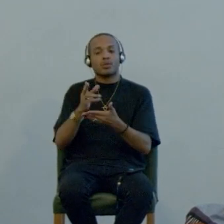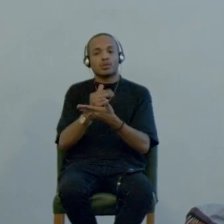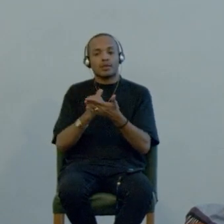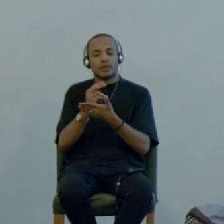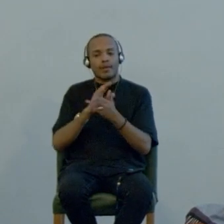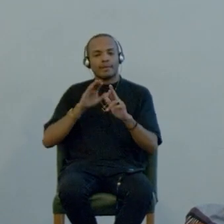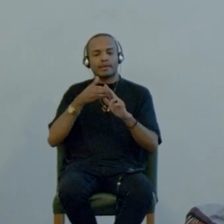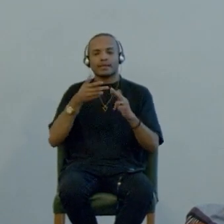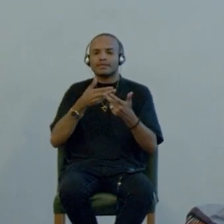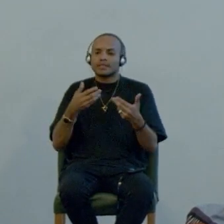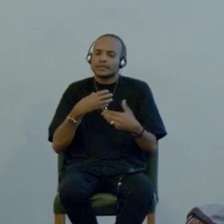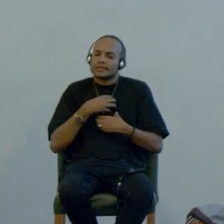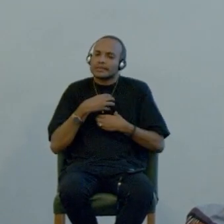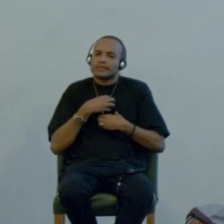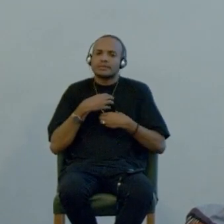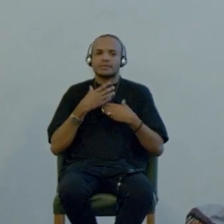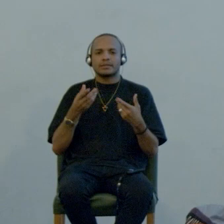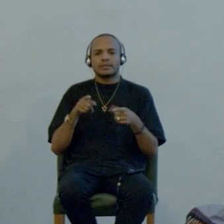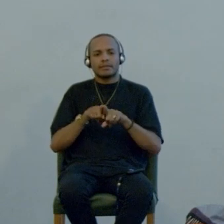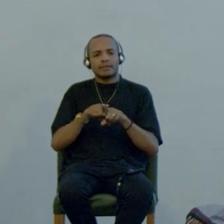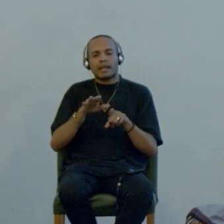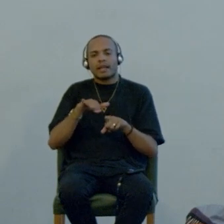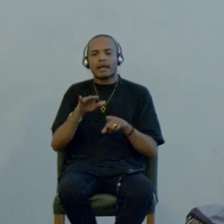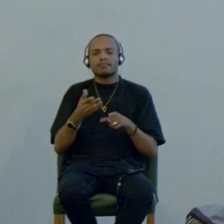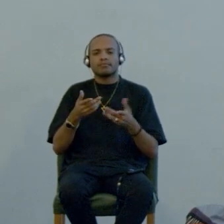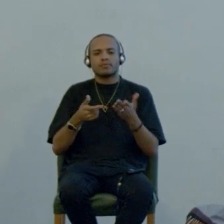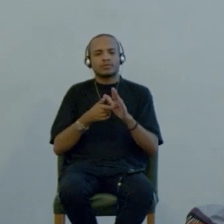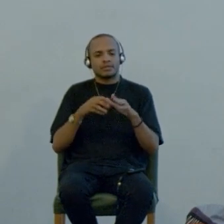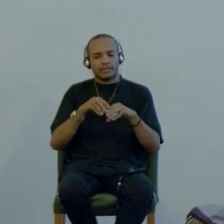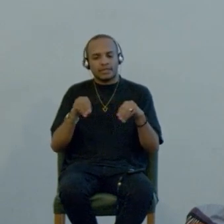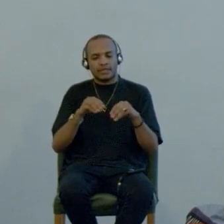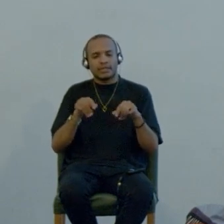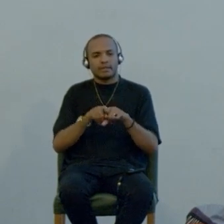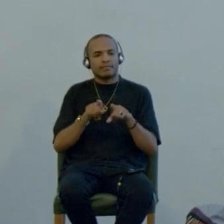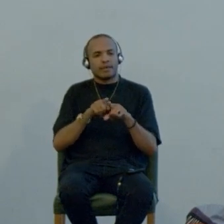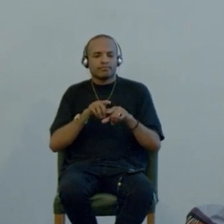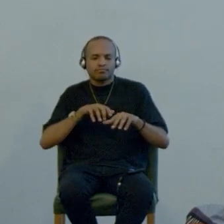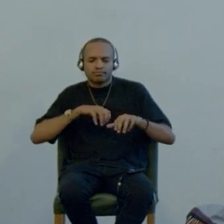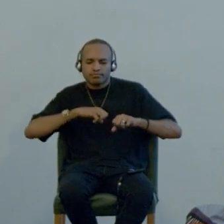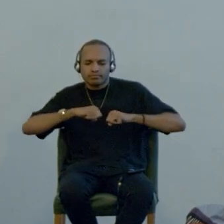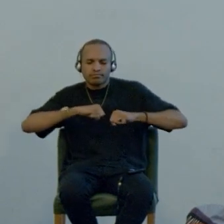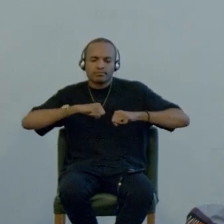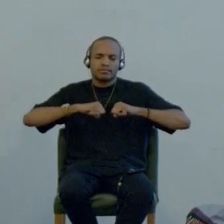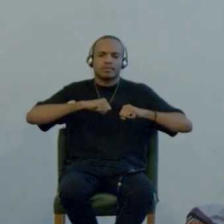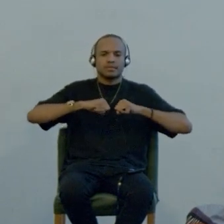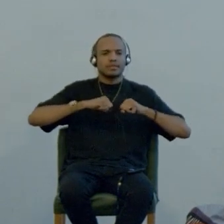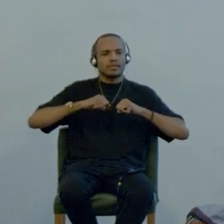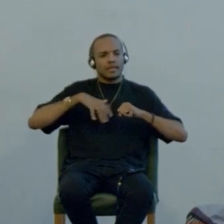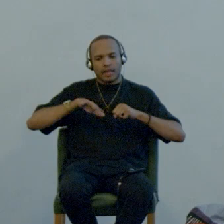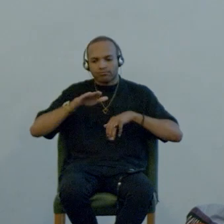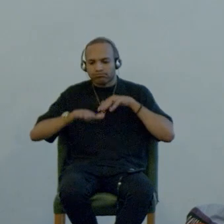sont que la Terre bouge sous nos pieds, de plein de manières différentes, avec effondrement,